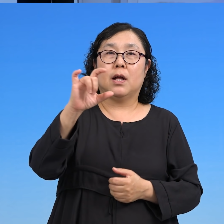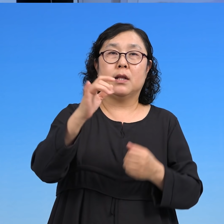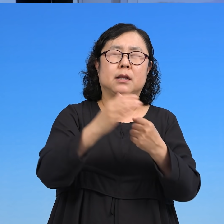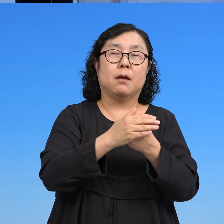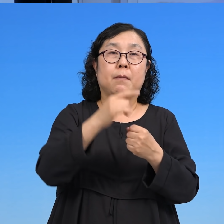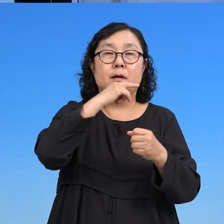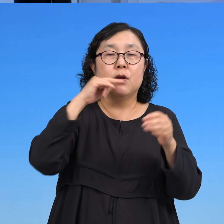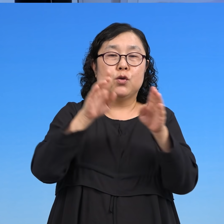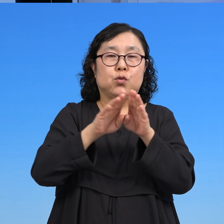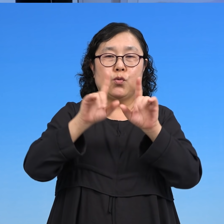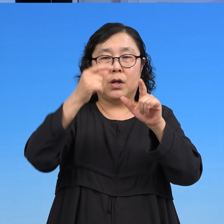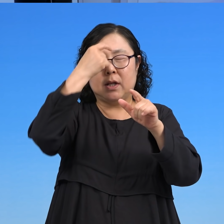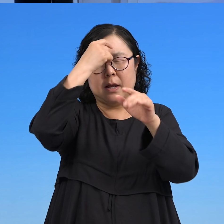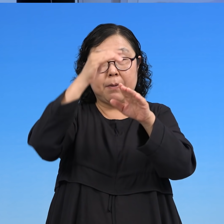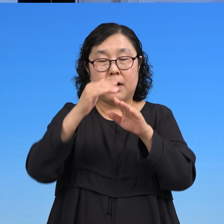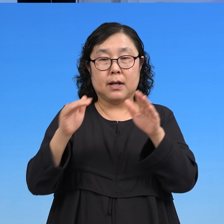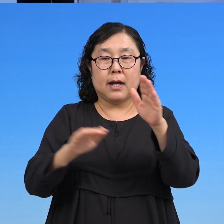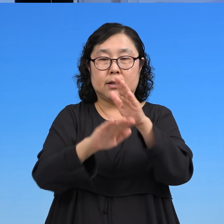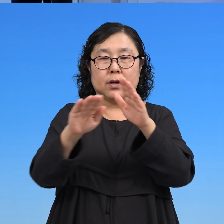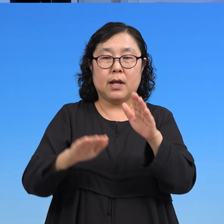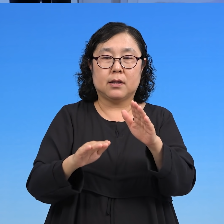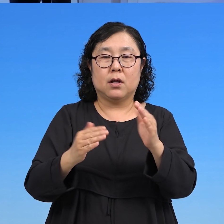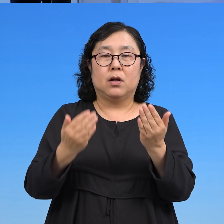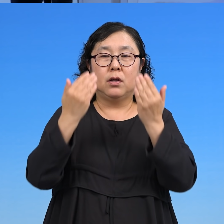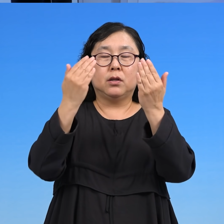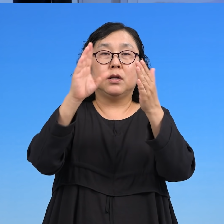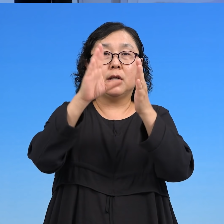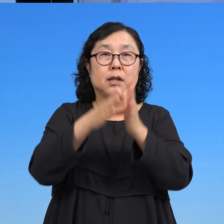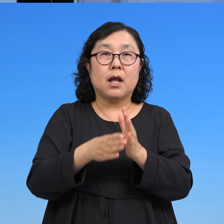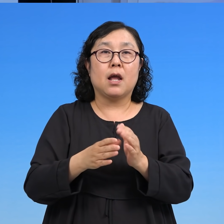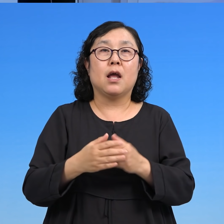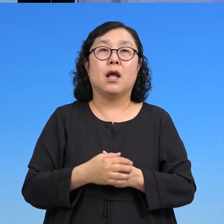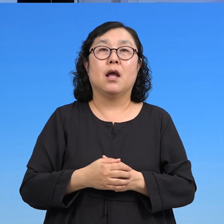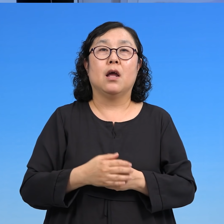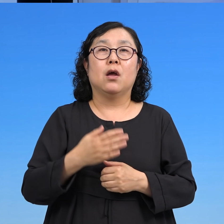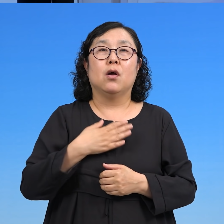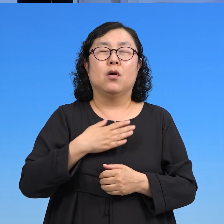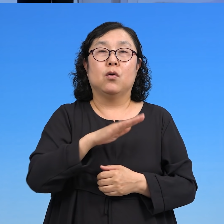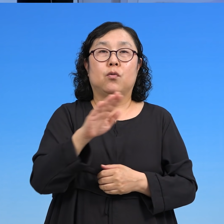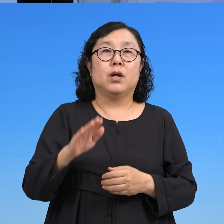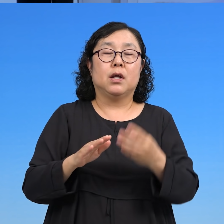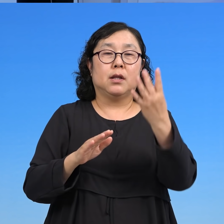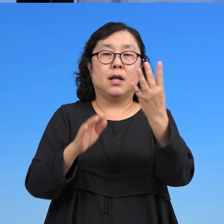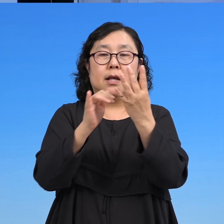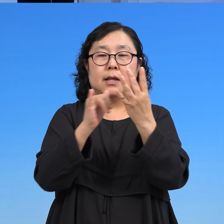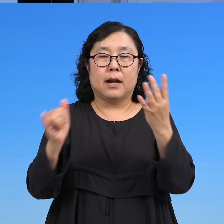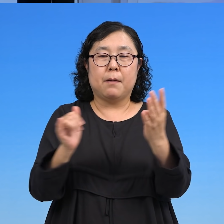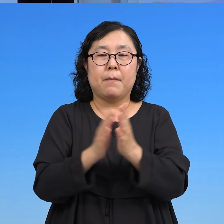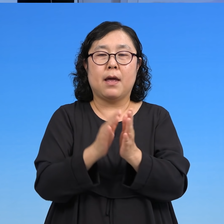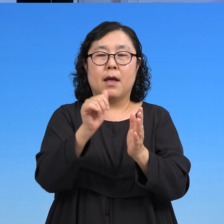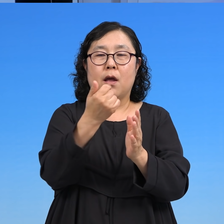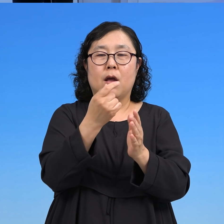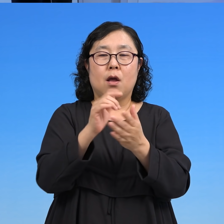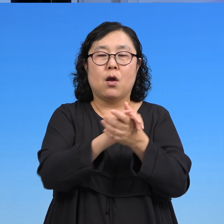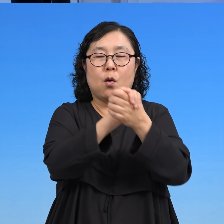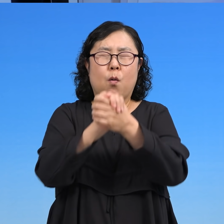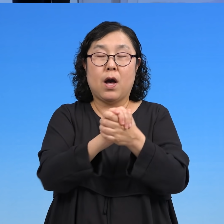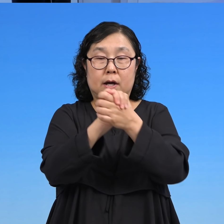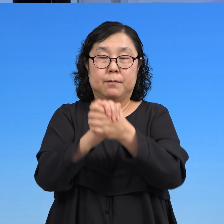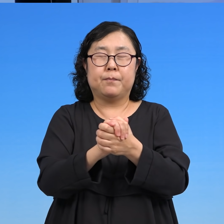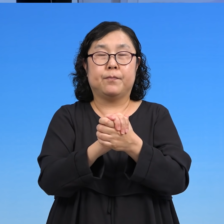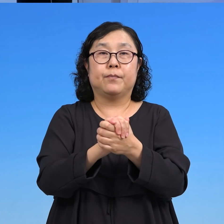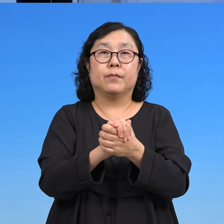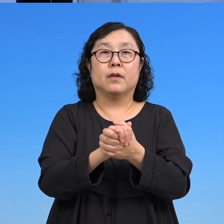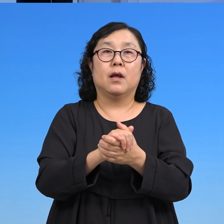코로나로 인하여 주일 예배를 가정에서 드릴 때 어디서도 보지 못한 저희 4명의 놀라운 화음,